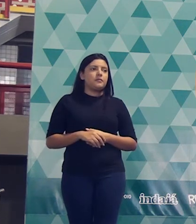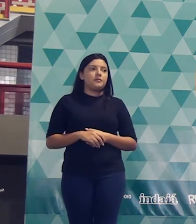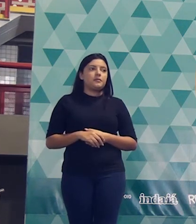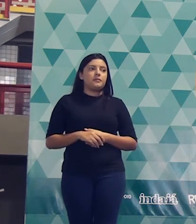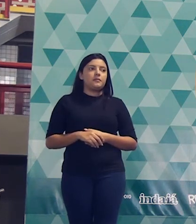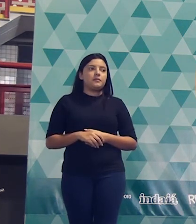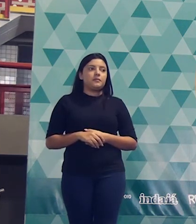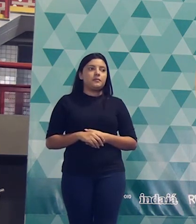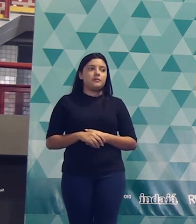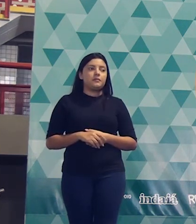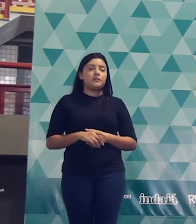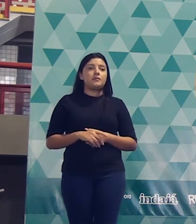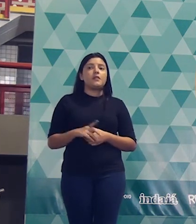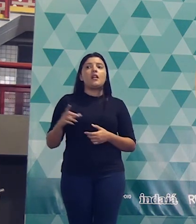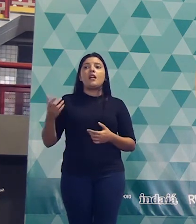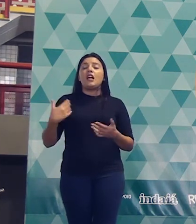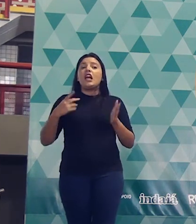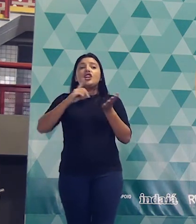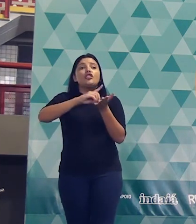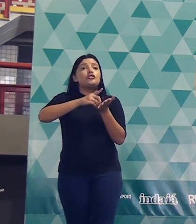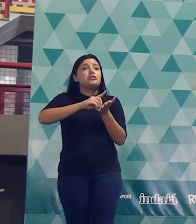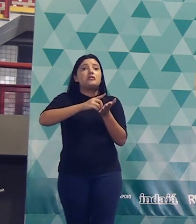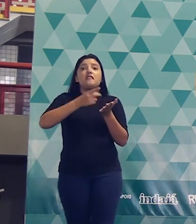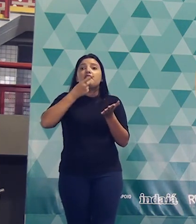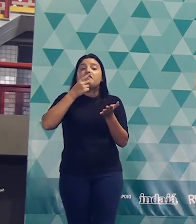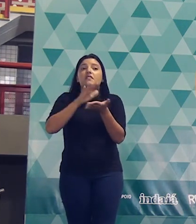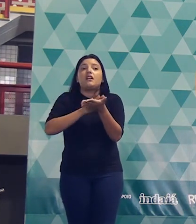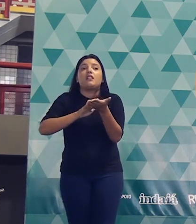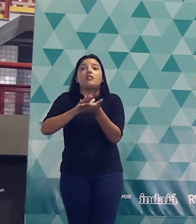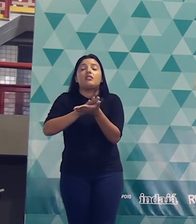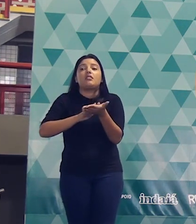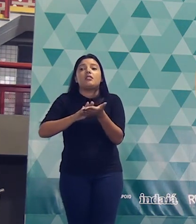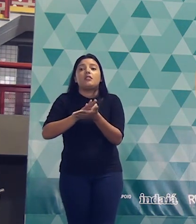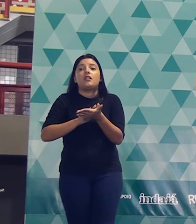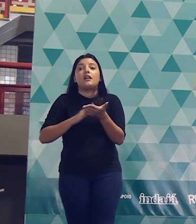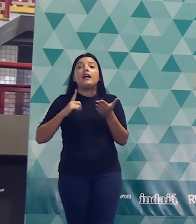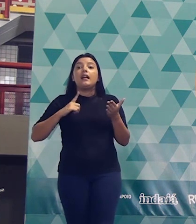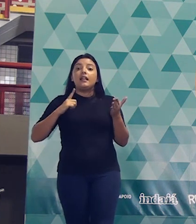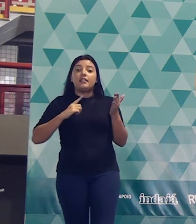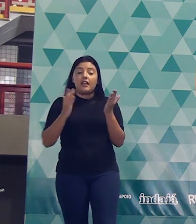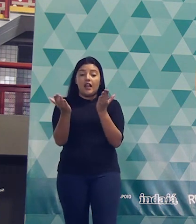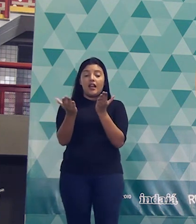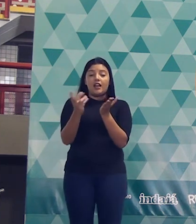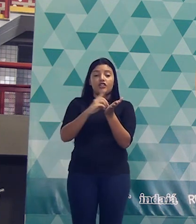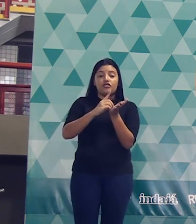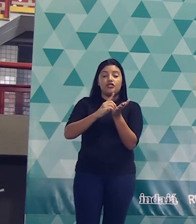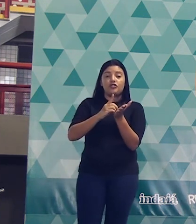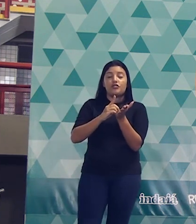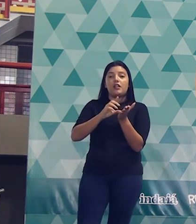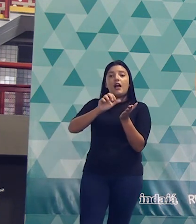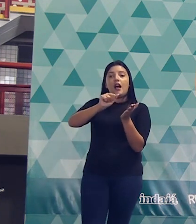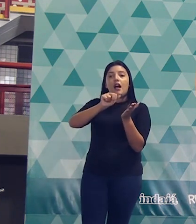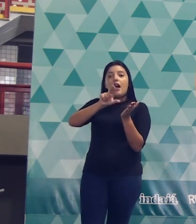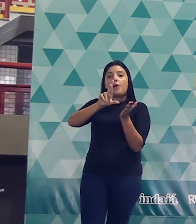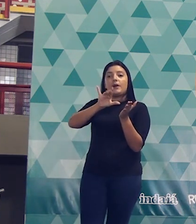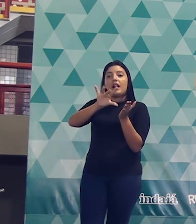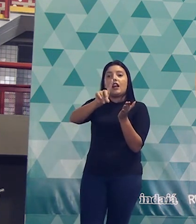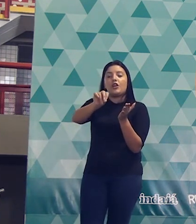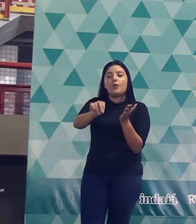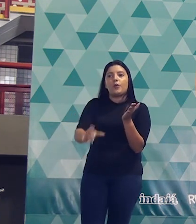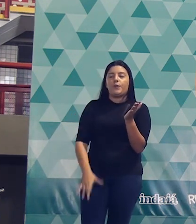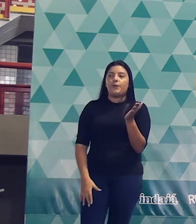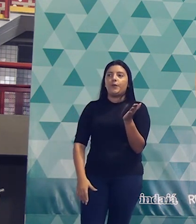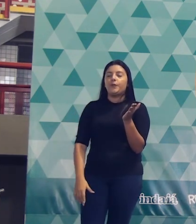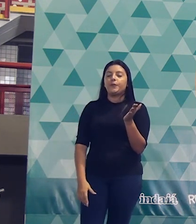palavras. Em nenhum dicionário se fala nisso. Só no Aurélio, nossa pequena Bíblia. Numa outra